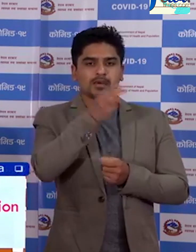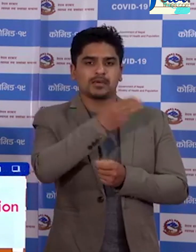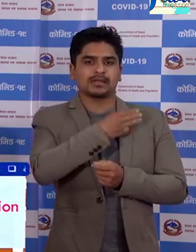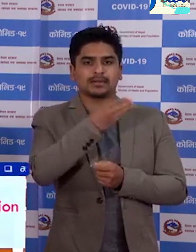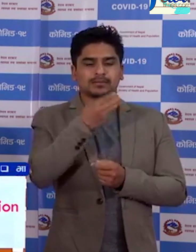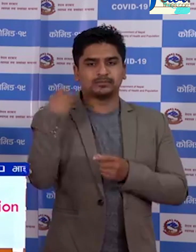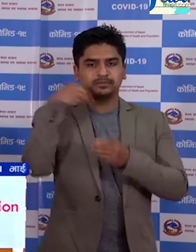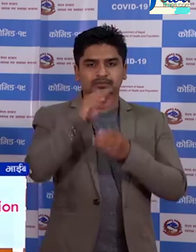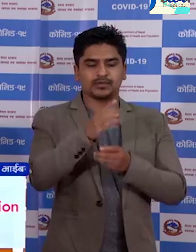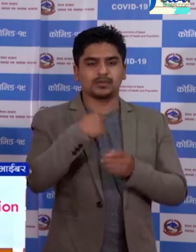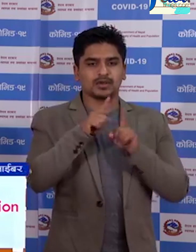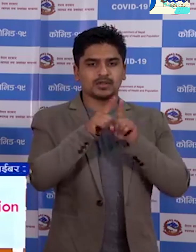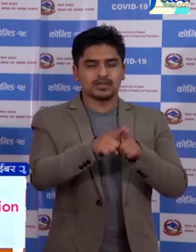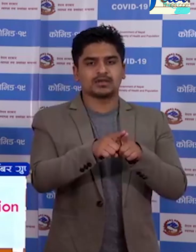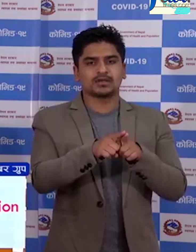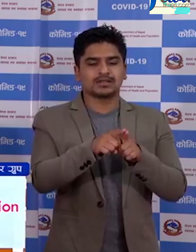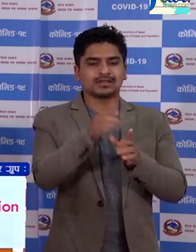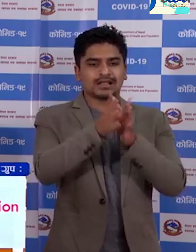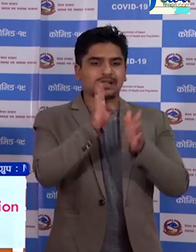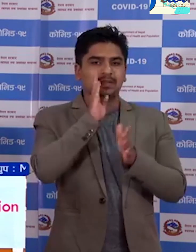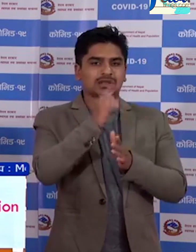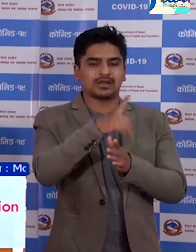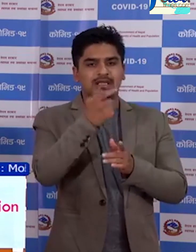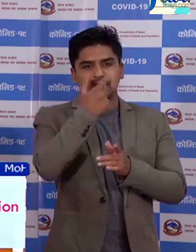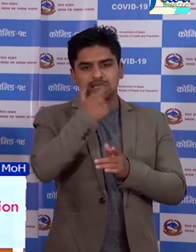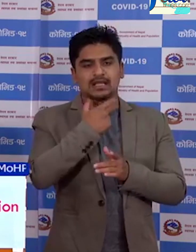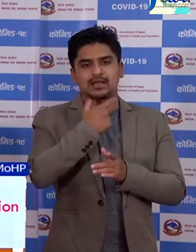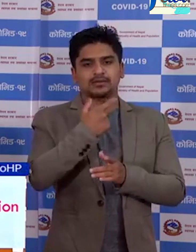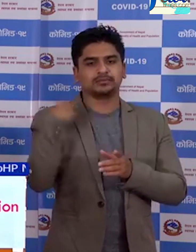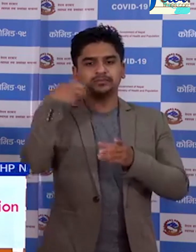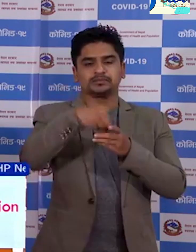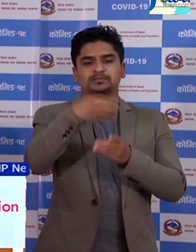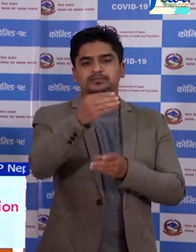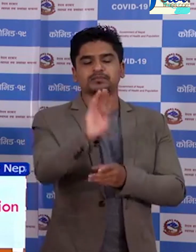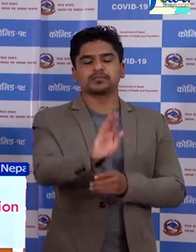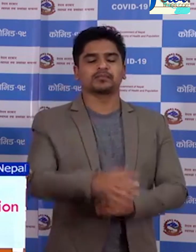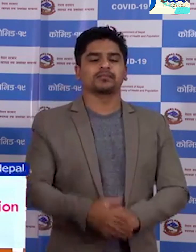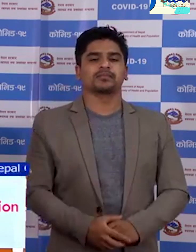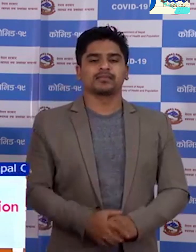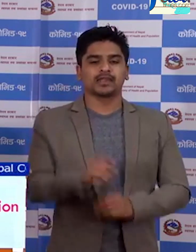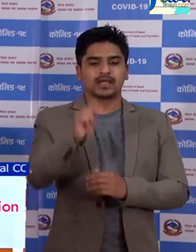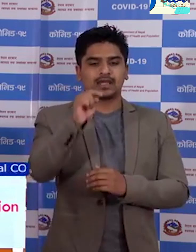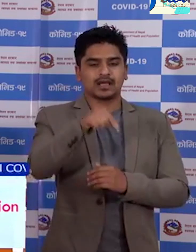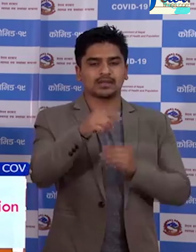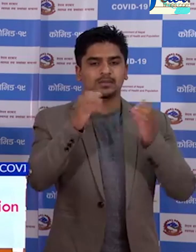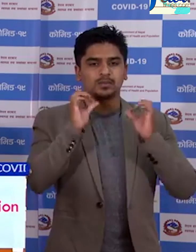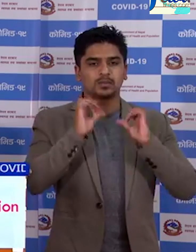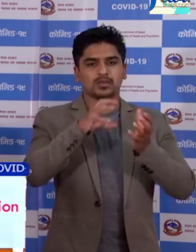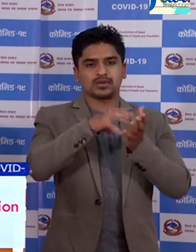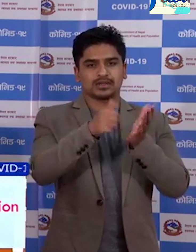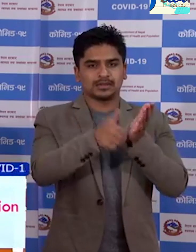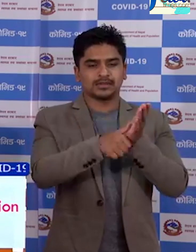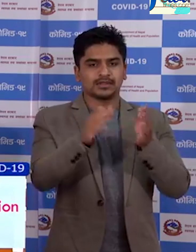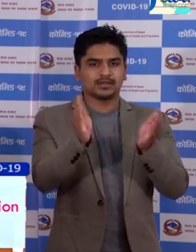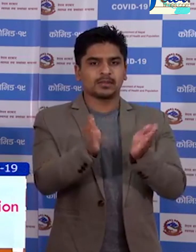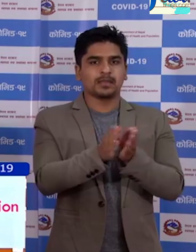साथमा सांकेतिक भाषाको लागि सागर सुवेदी उपस्थित हुनुहुन्छ। आज